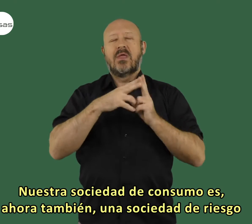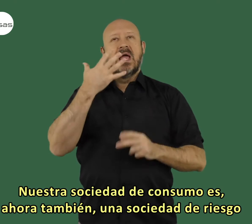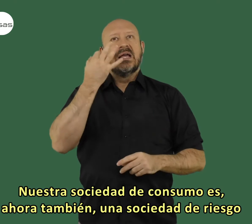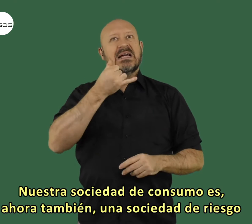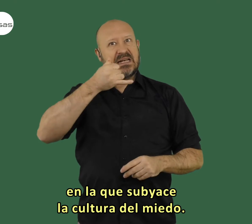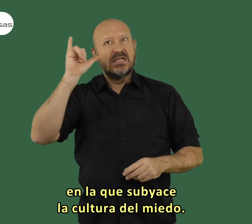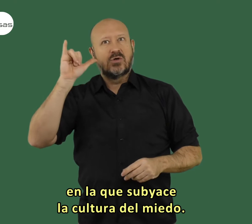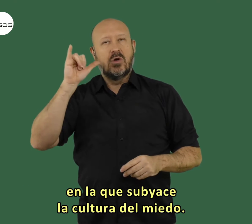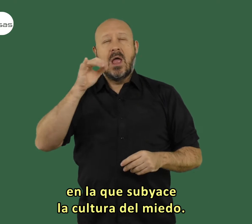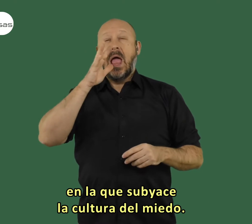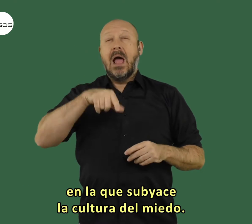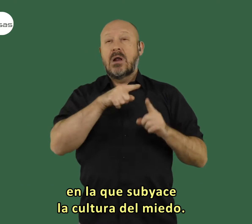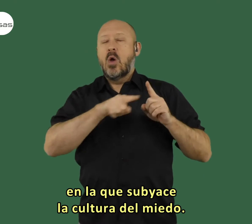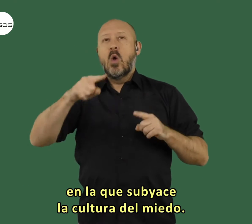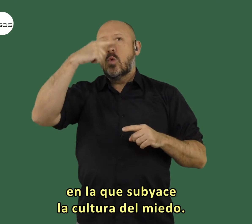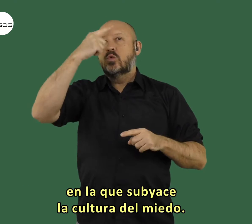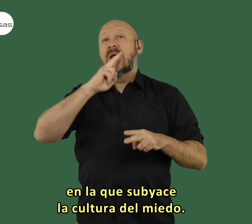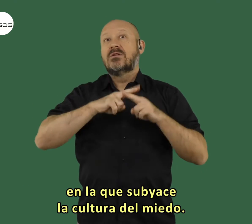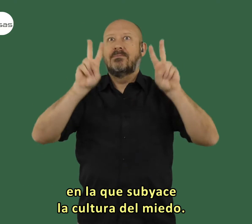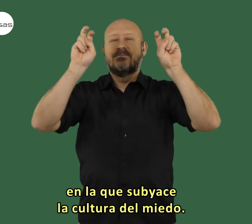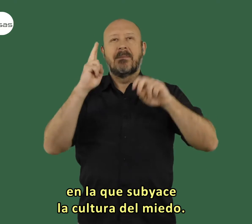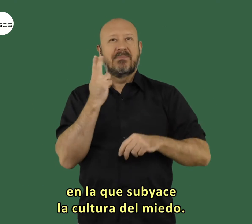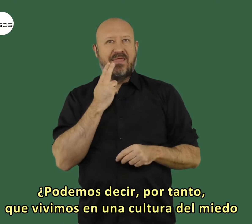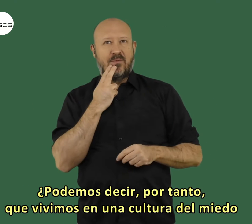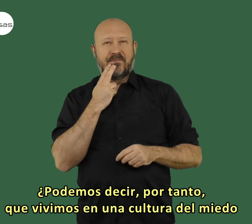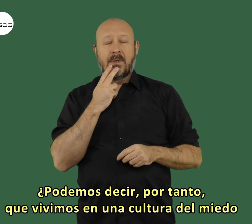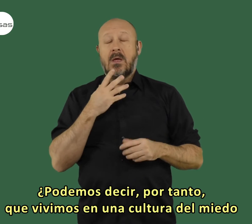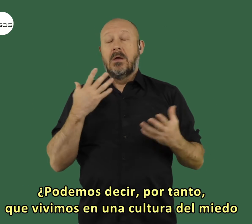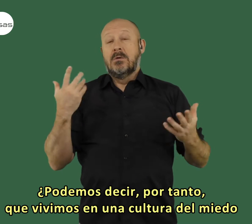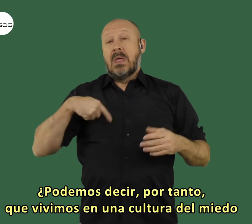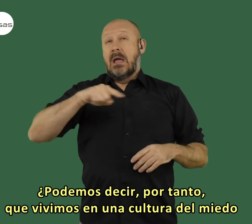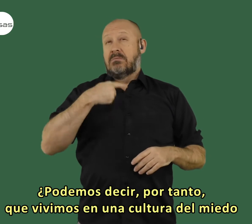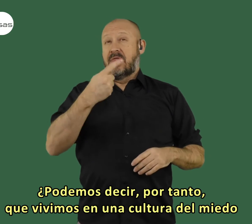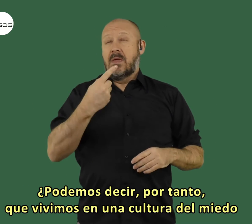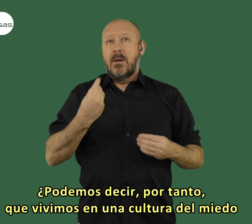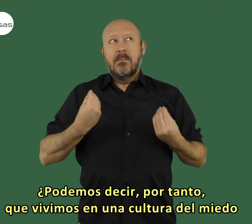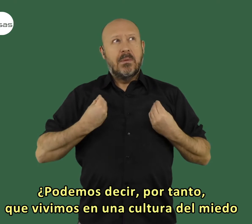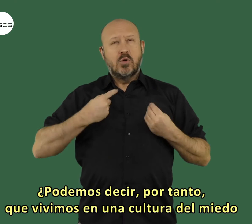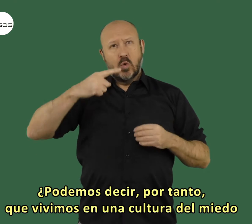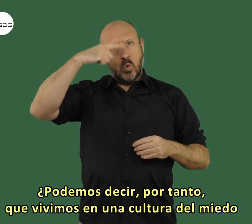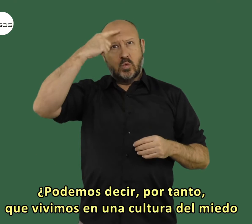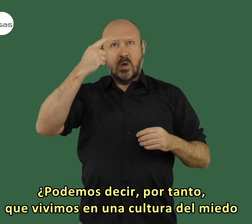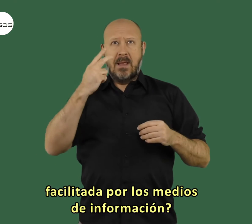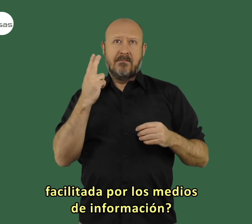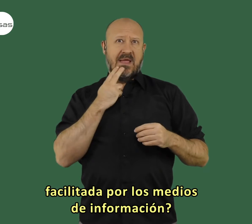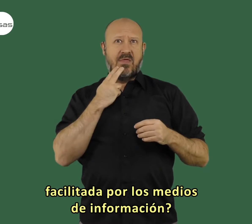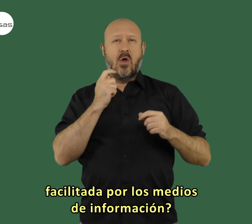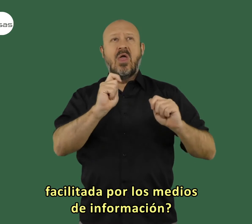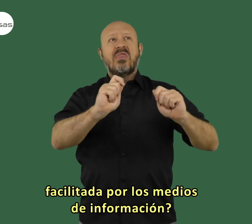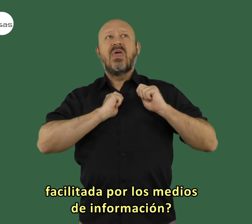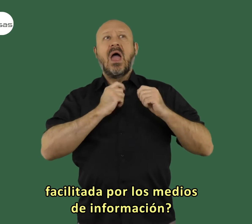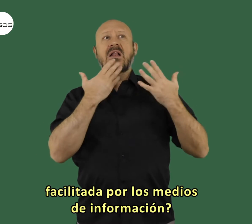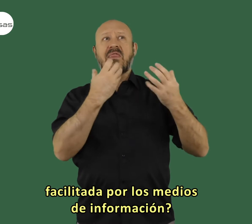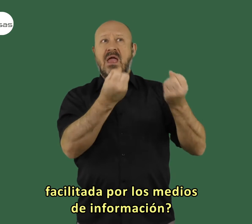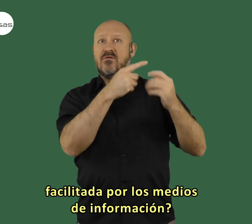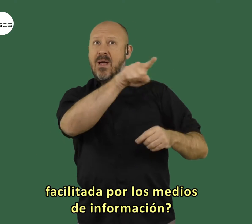una sociedad de riesgo en la que subyace la cultura del miedo. ¿Podemos decir, por tanto, que vivimos en una cultura del miedo facilitada